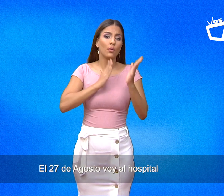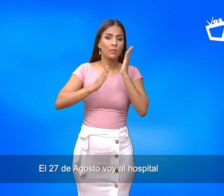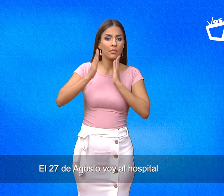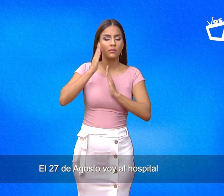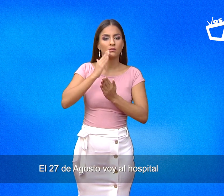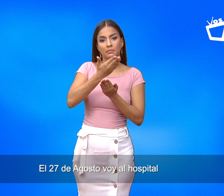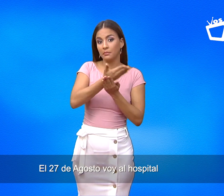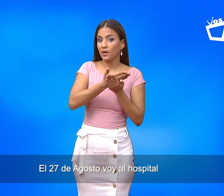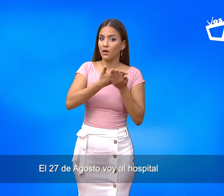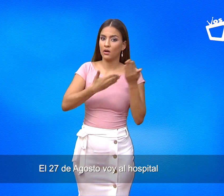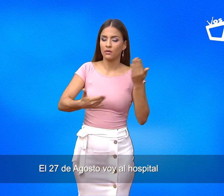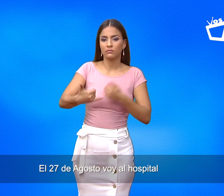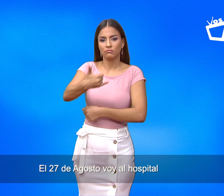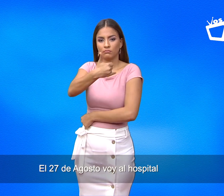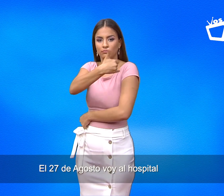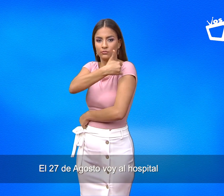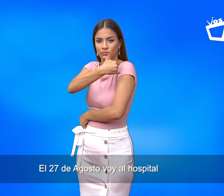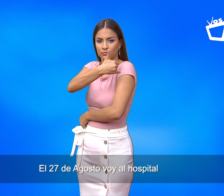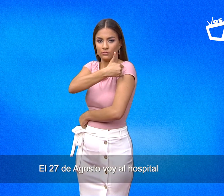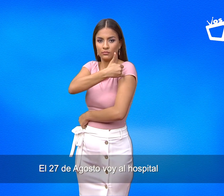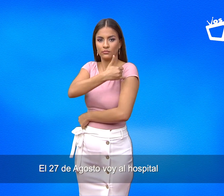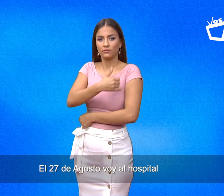el 27 de agosto voy al hospital